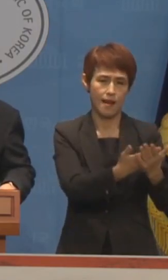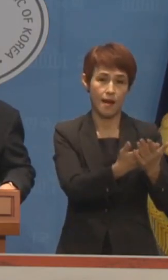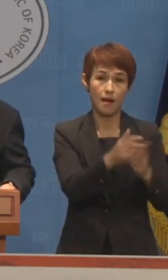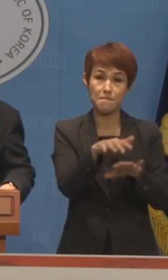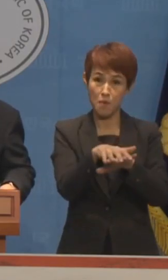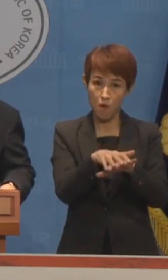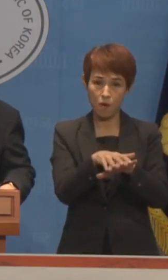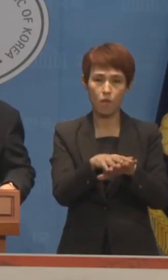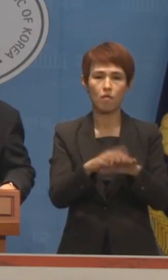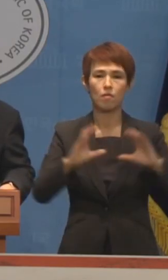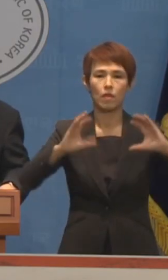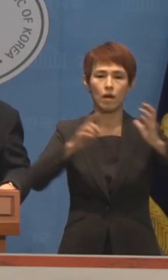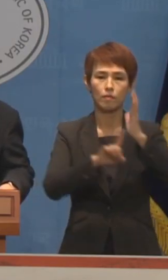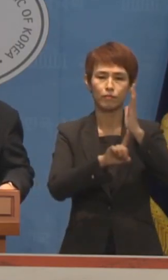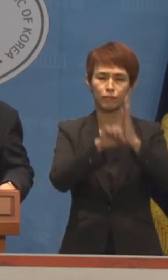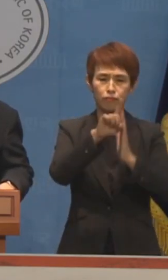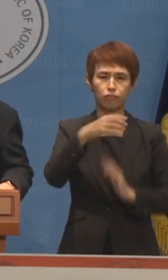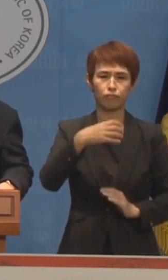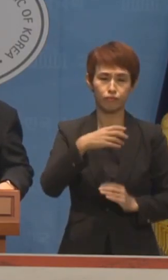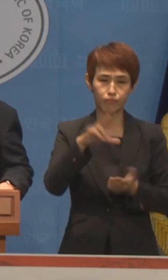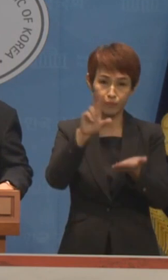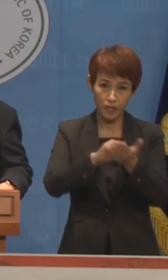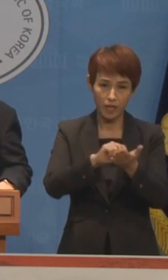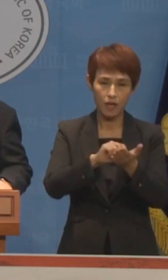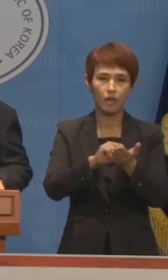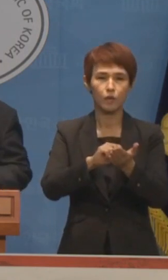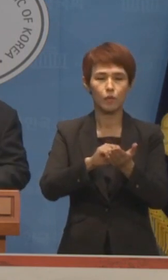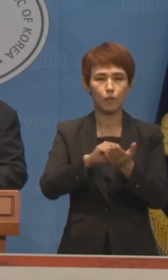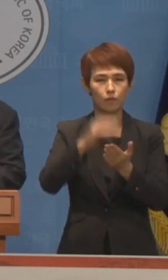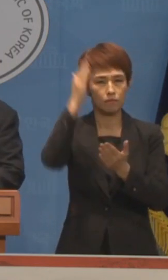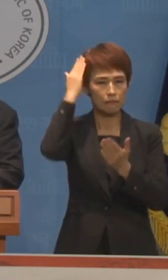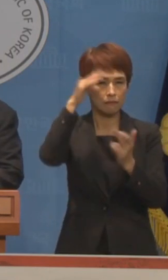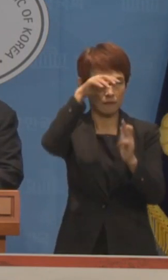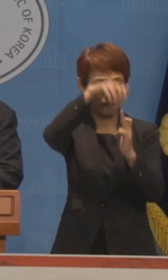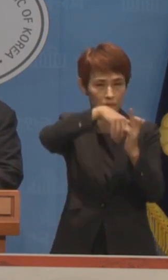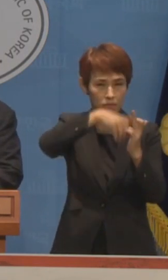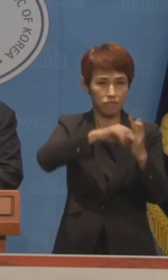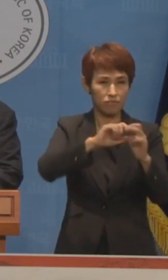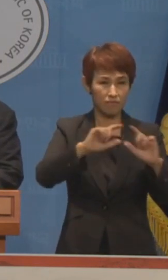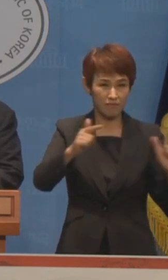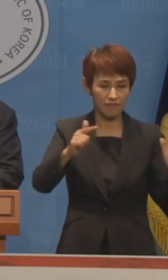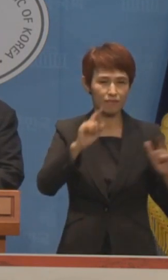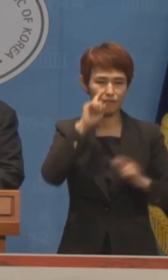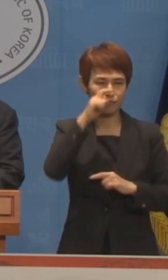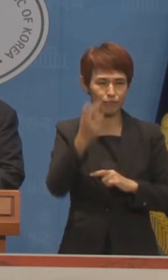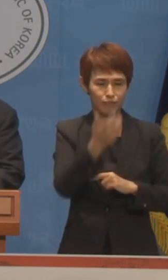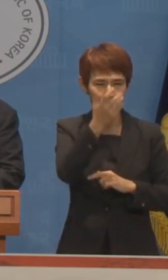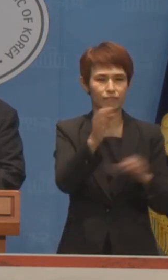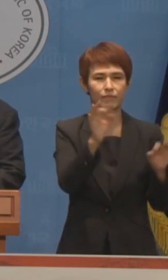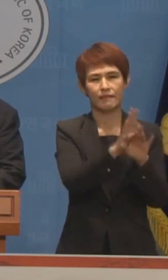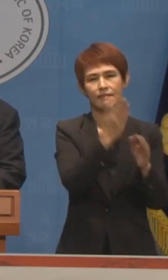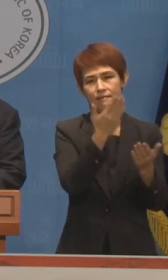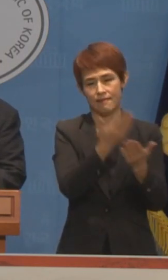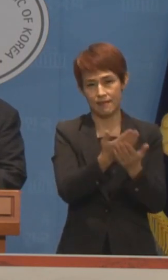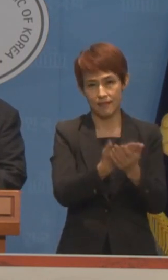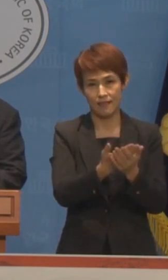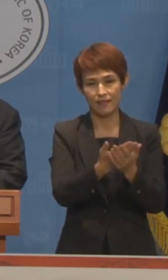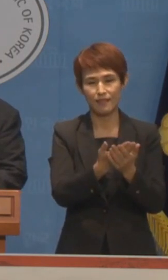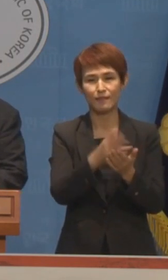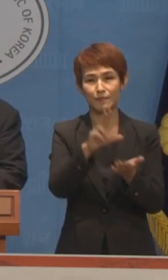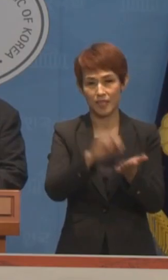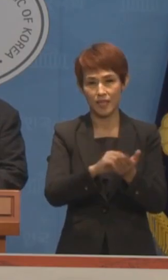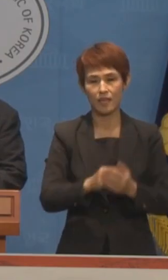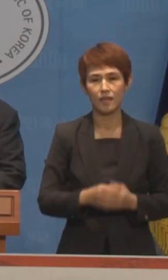기후위기 비상행동 그리고 타이석탄 법 제정을 위한 시민사회연대, 전국 송전탑 반대